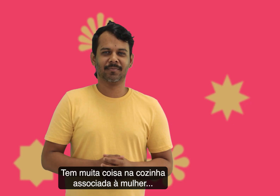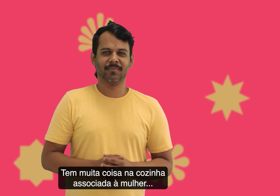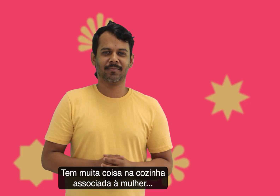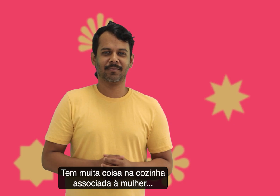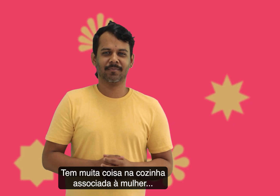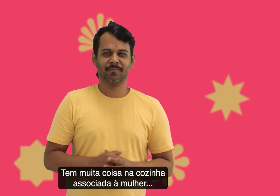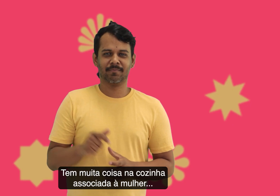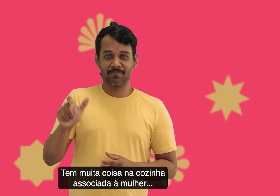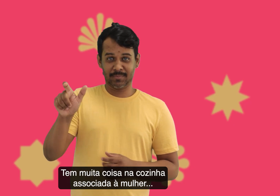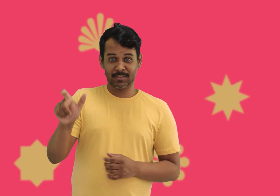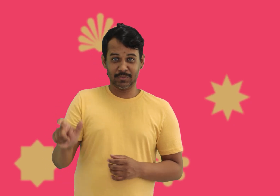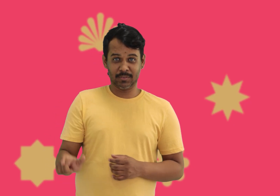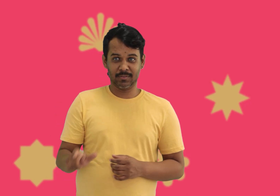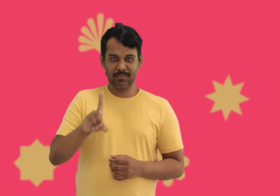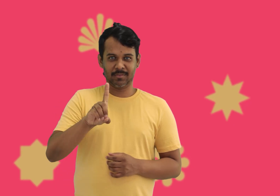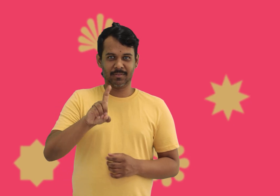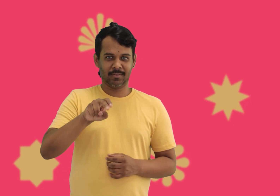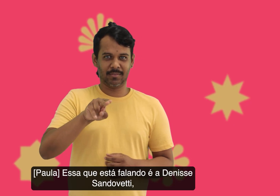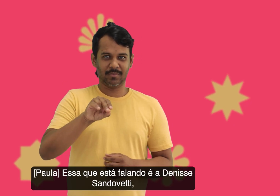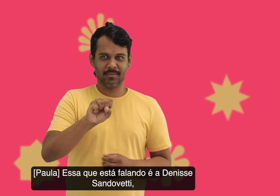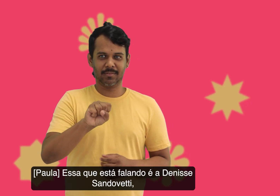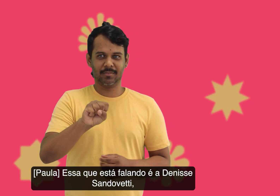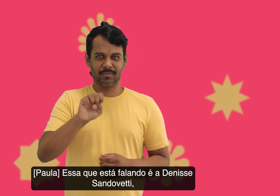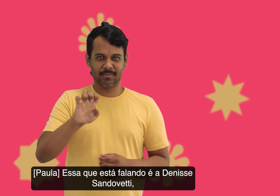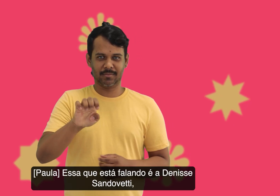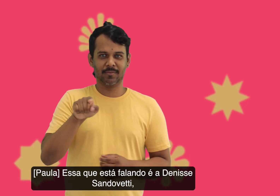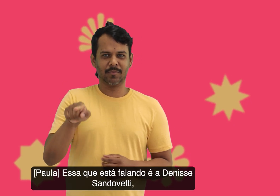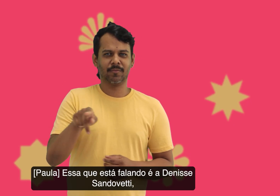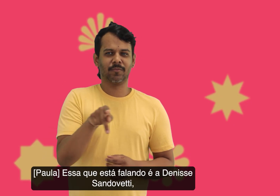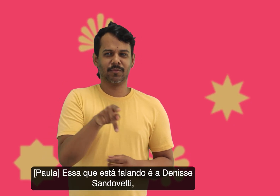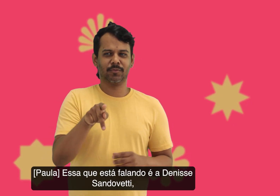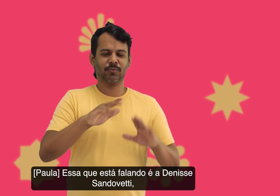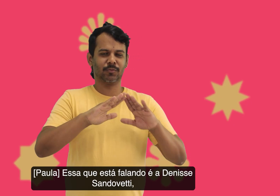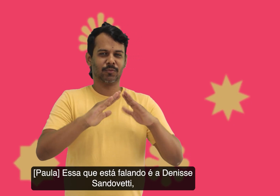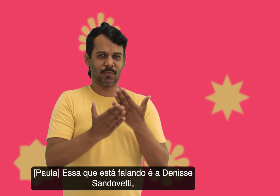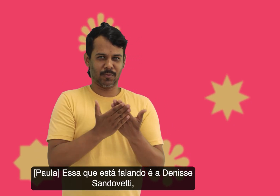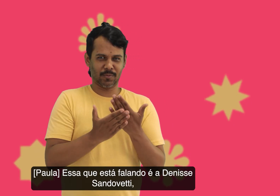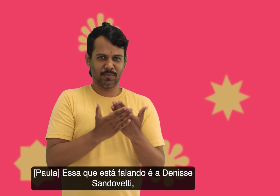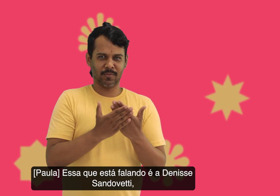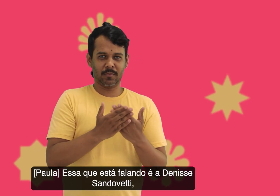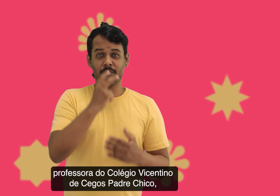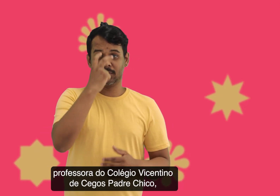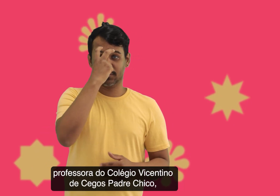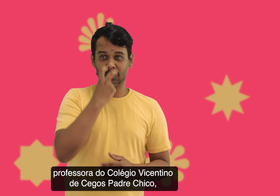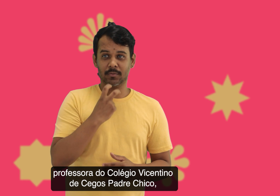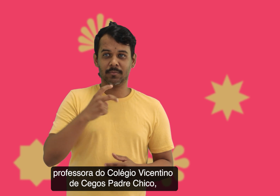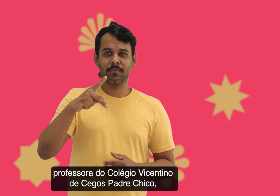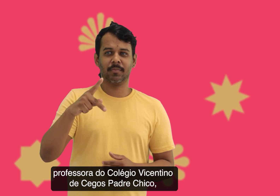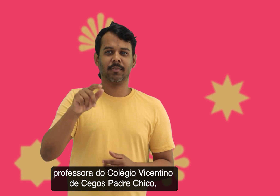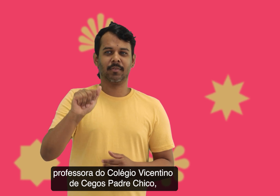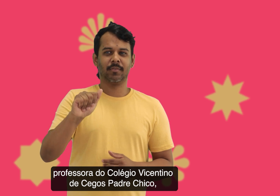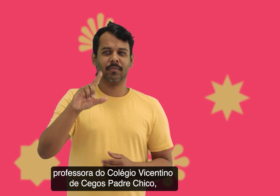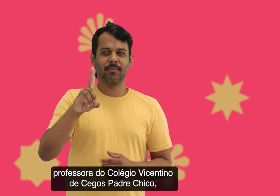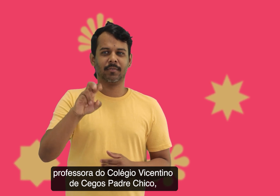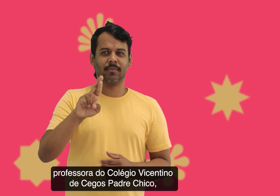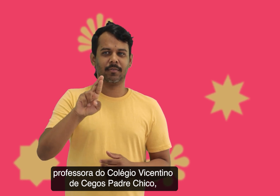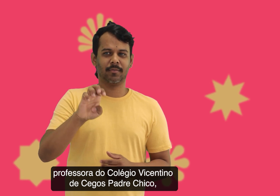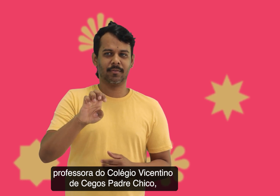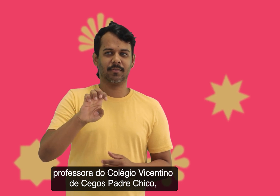associada à mulher, né? Essa que tá falando é a Denise Sandovetti, professora do Colégio Vicentino de